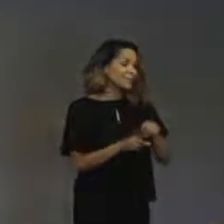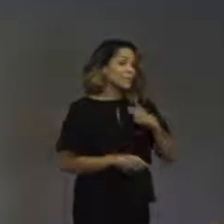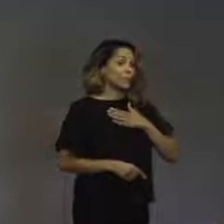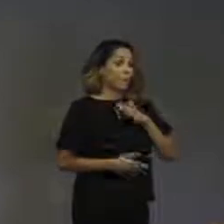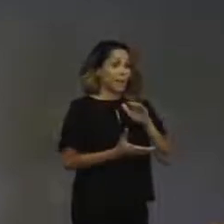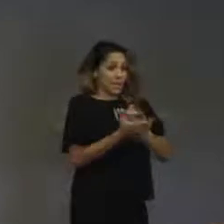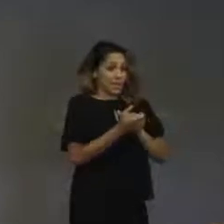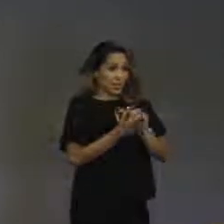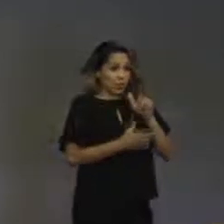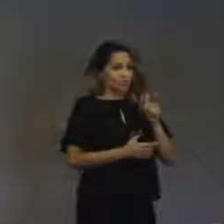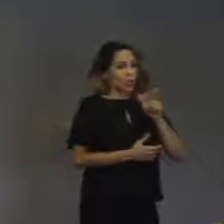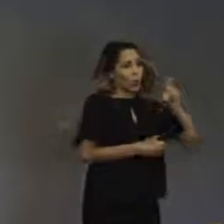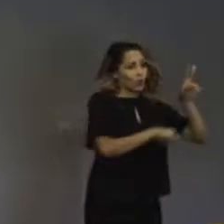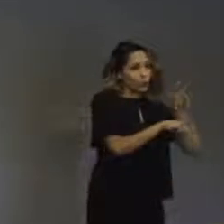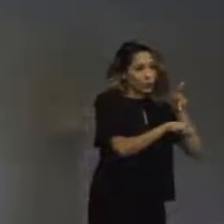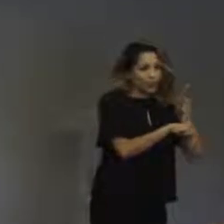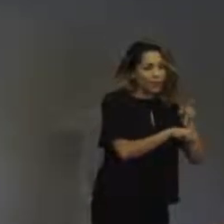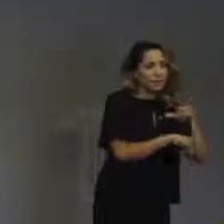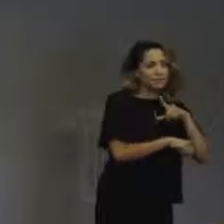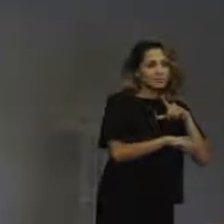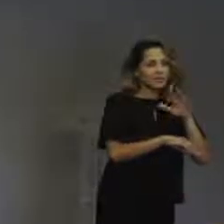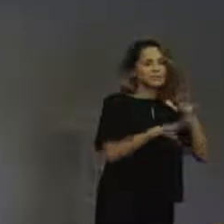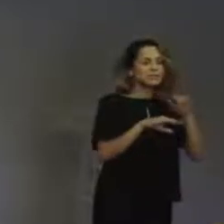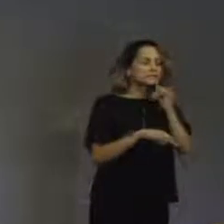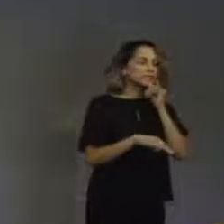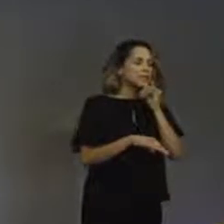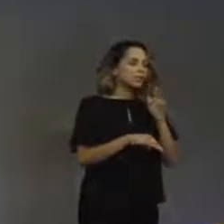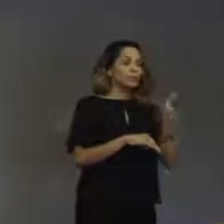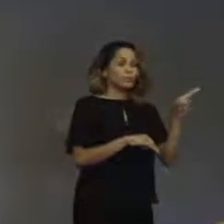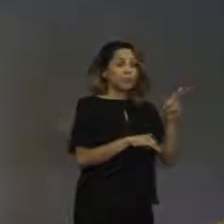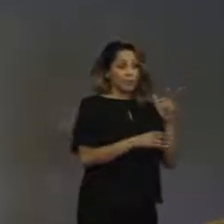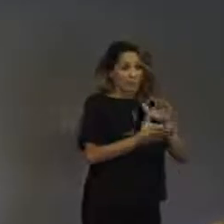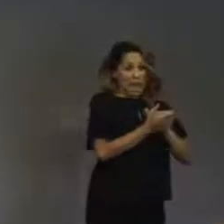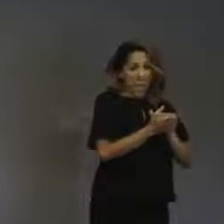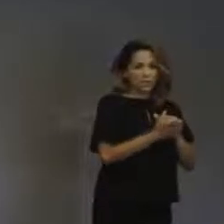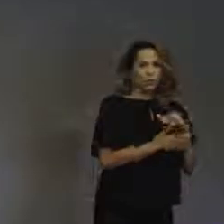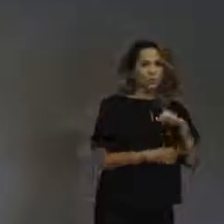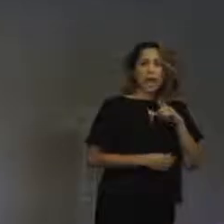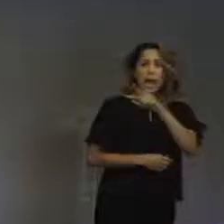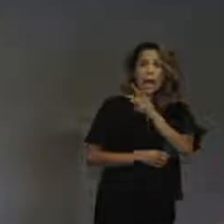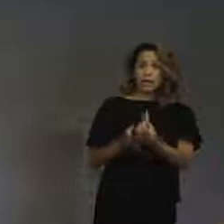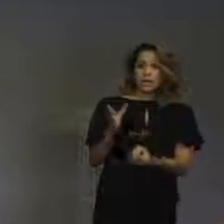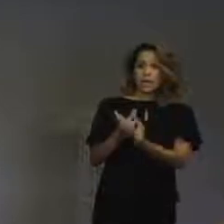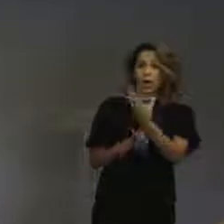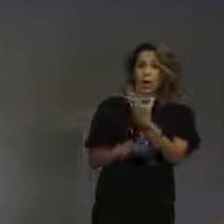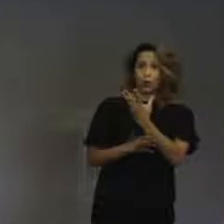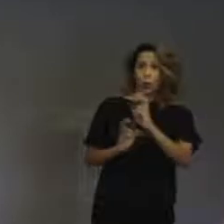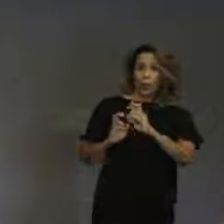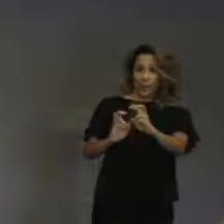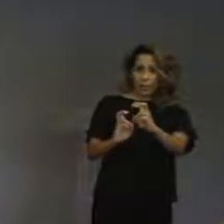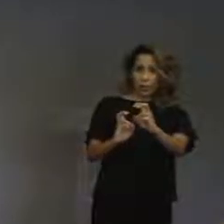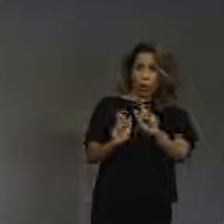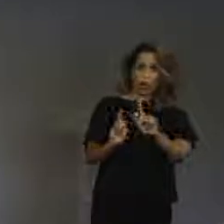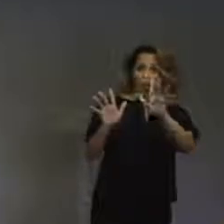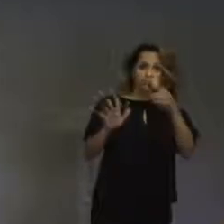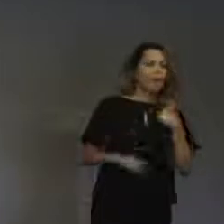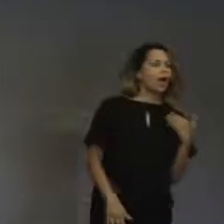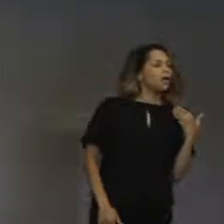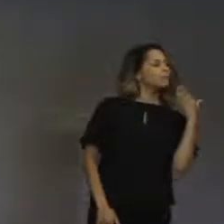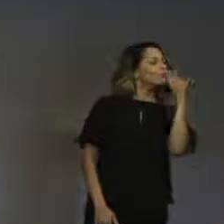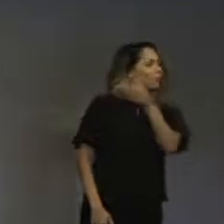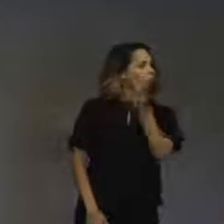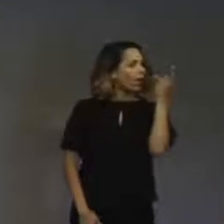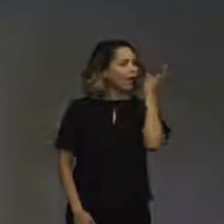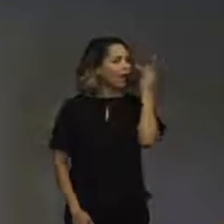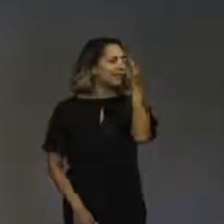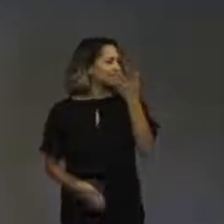da família inaugurou nova linha de trem que vai a Guarulhos. O passeio de domingo da família foi esse. Debaixo de chuva, sair de casa